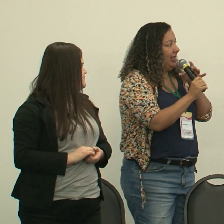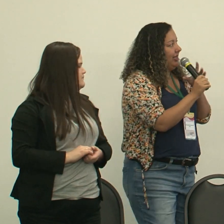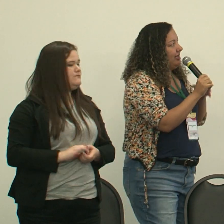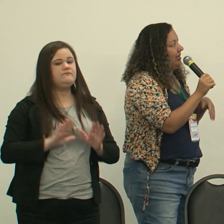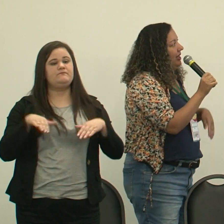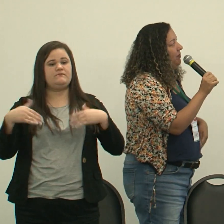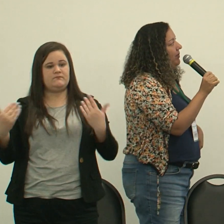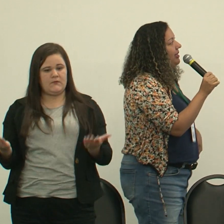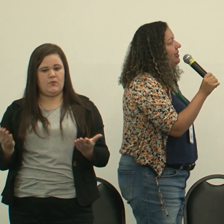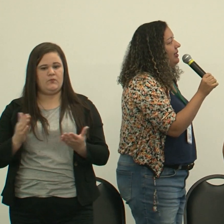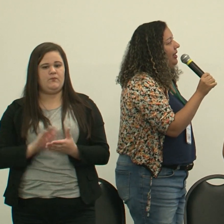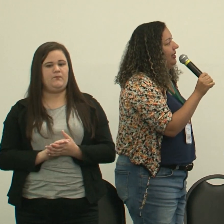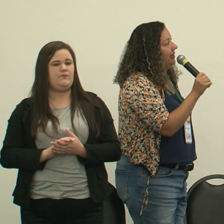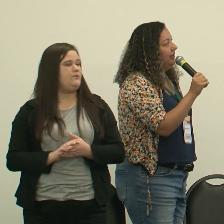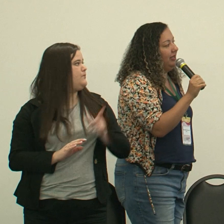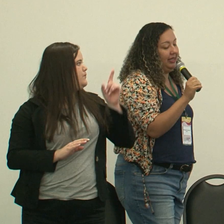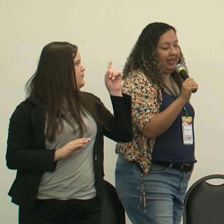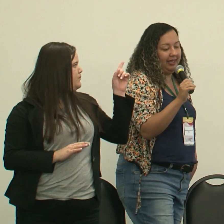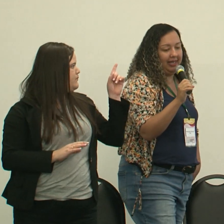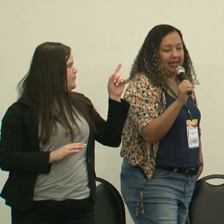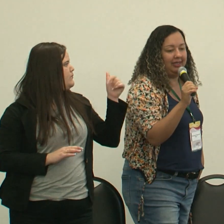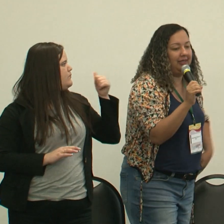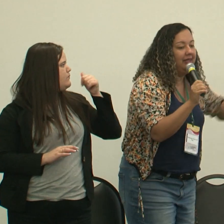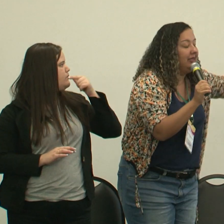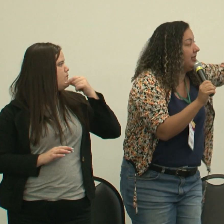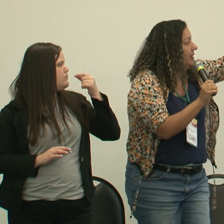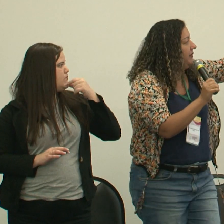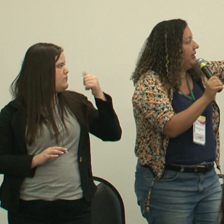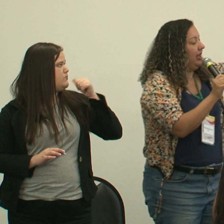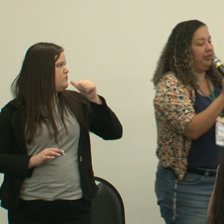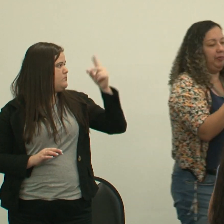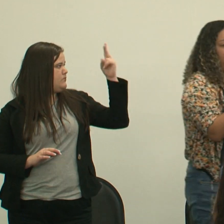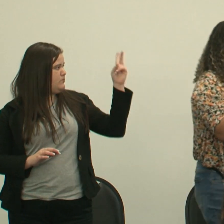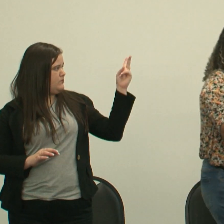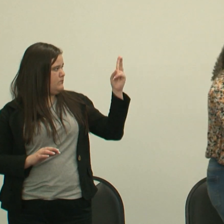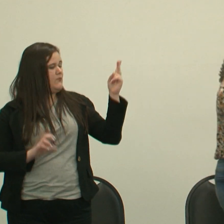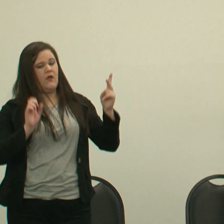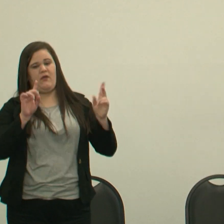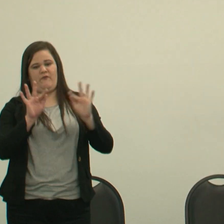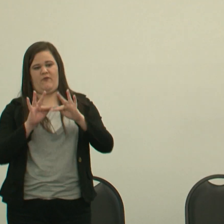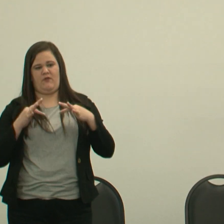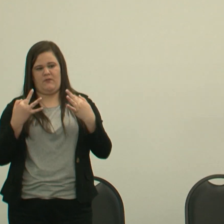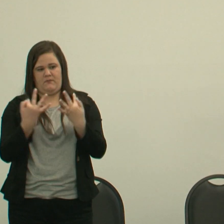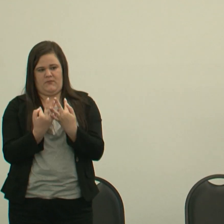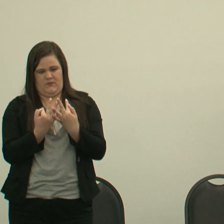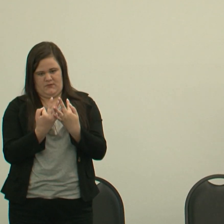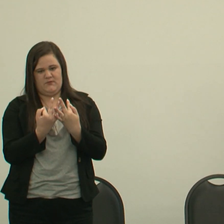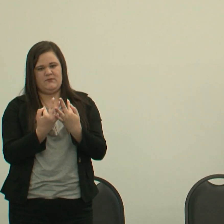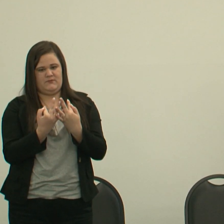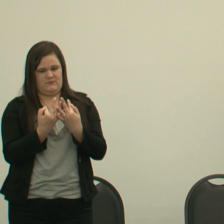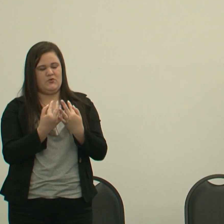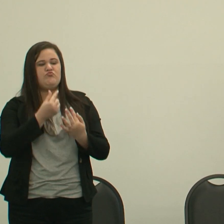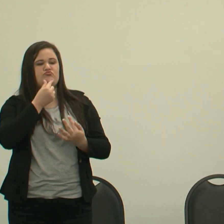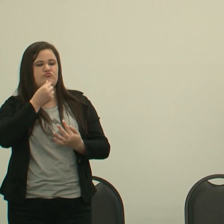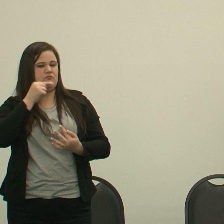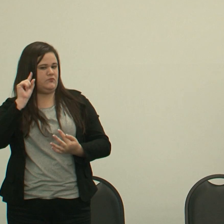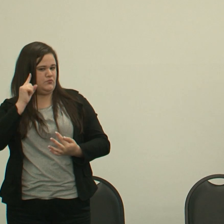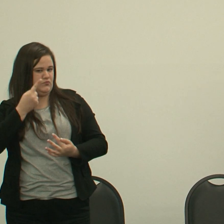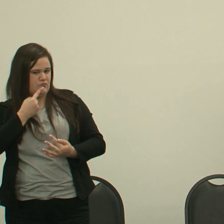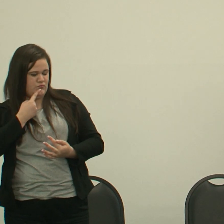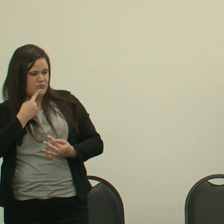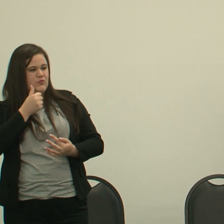Então, esse é Matt Daigler e Kay Daigler, que é a família, na verdade. É o autor surdo,